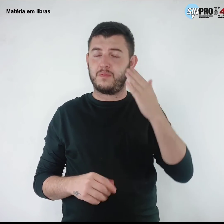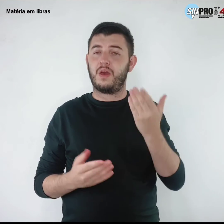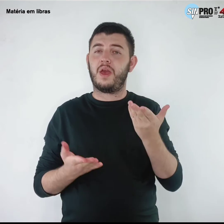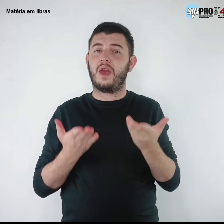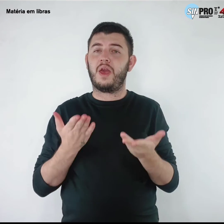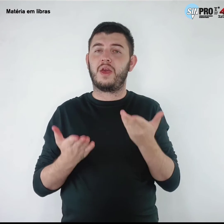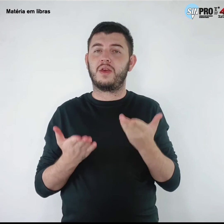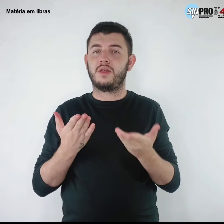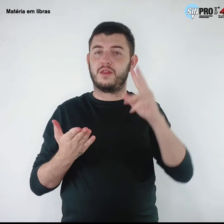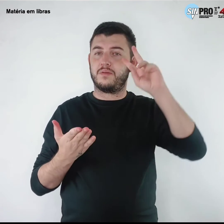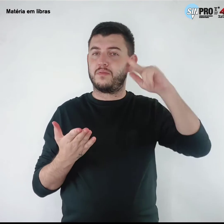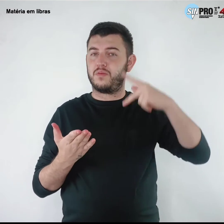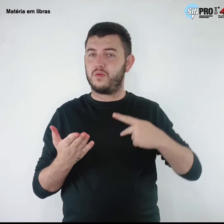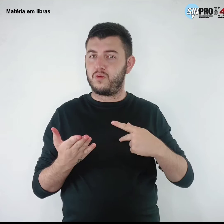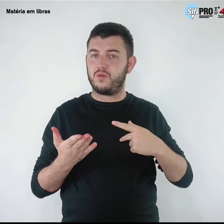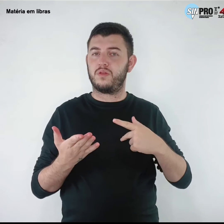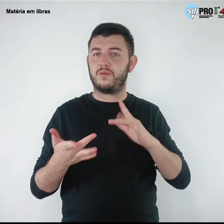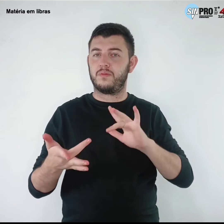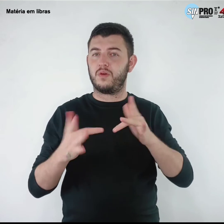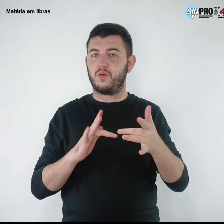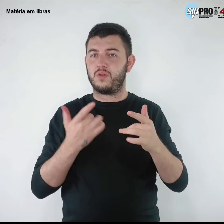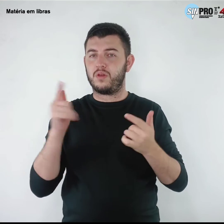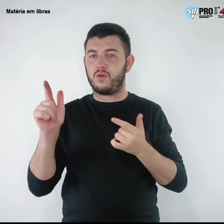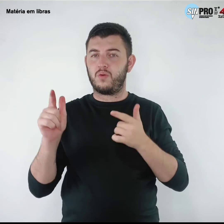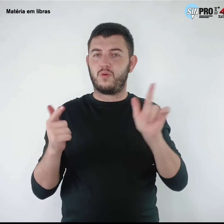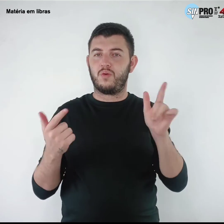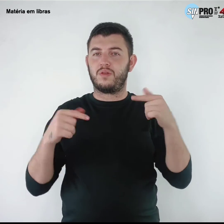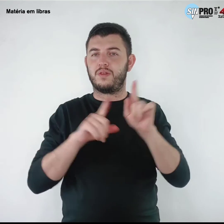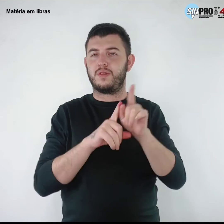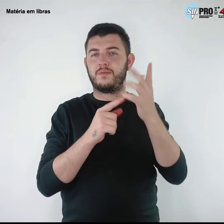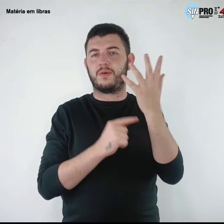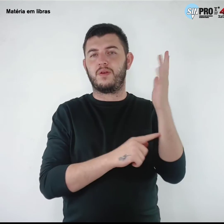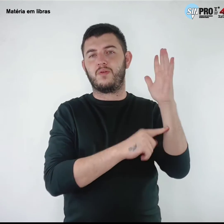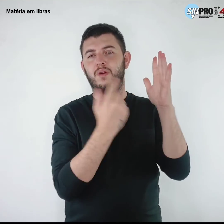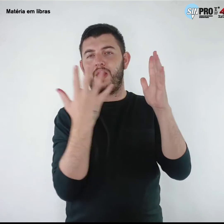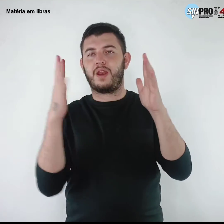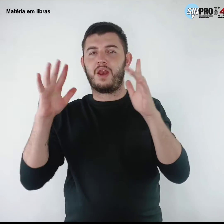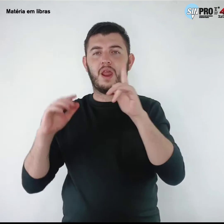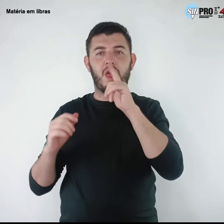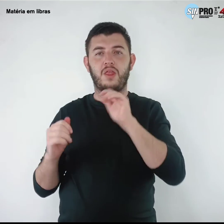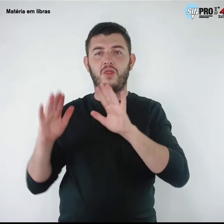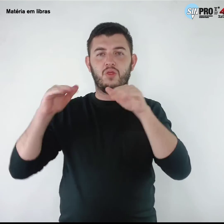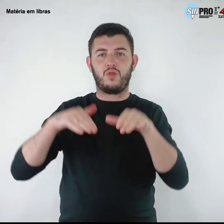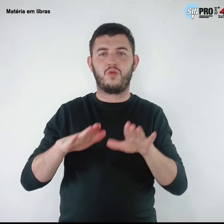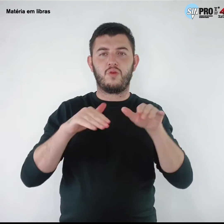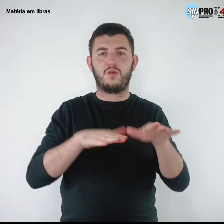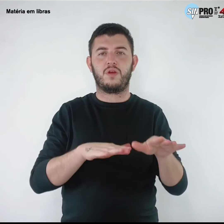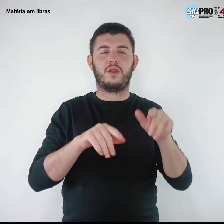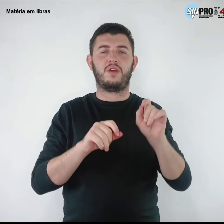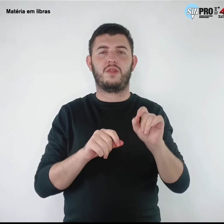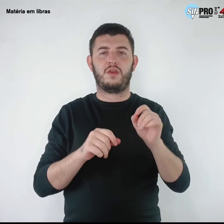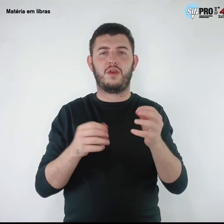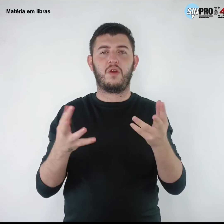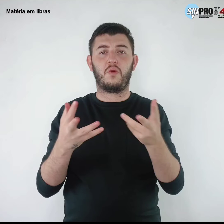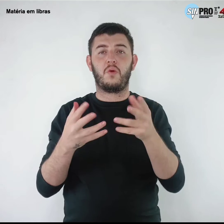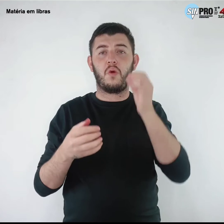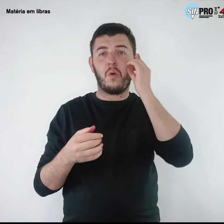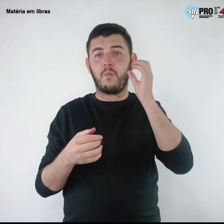equilíbrio consigo, com os outros e com a natureza, sem desqualificar conhecimentos